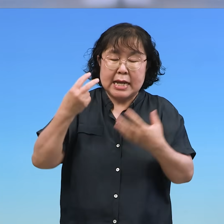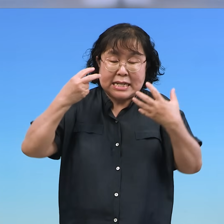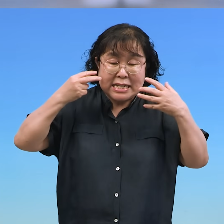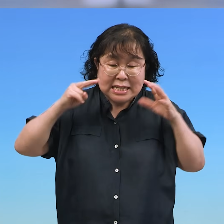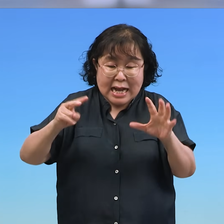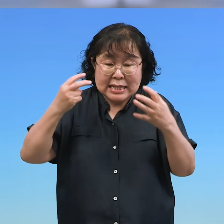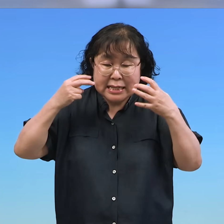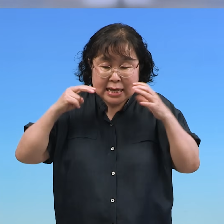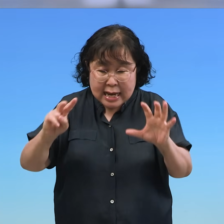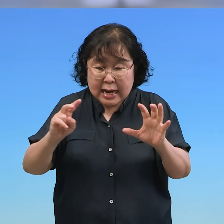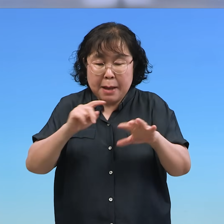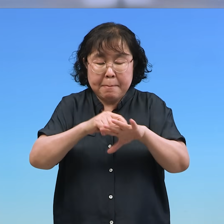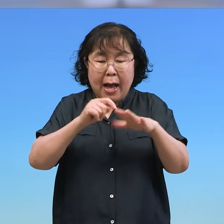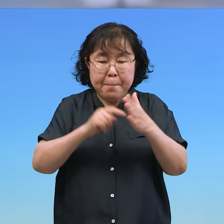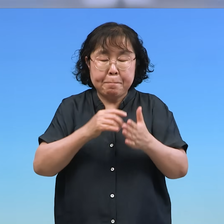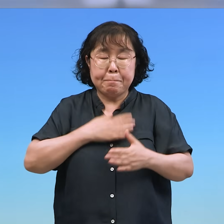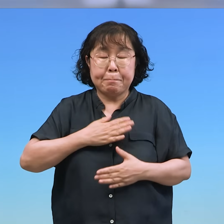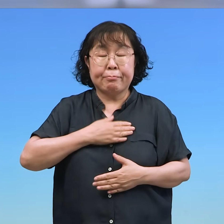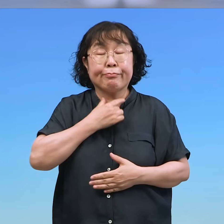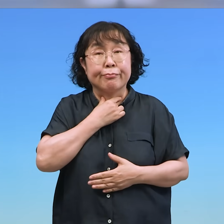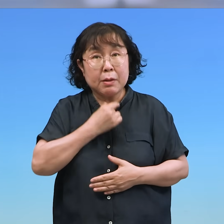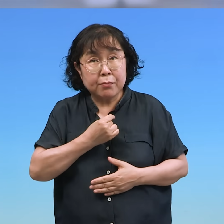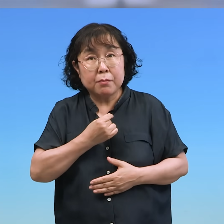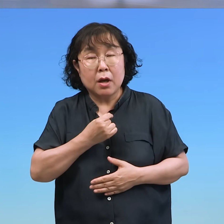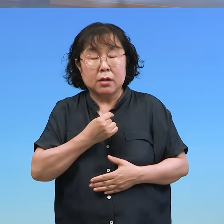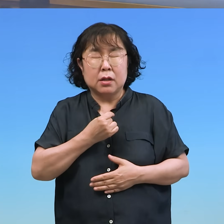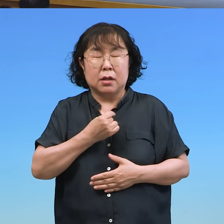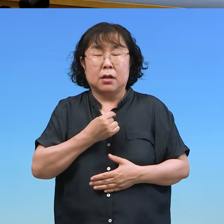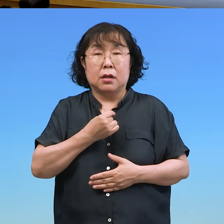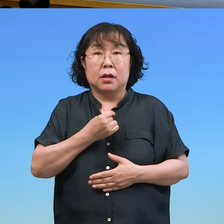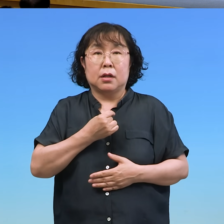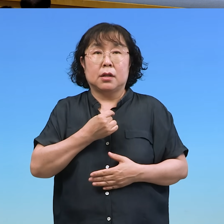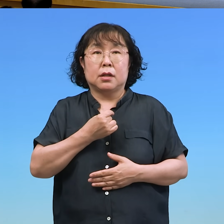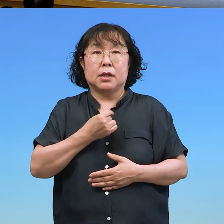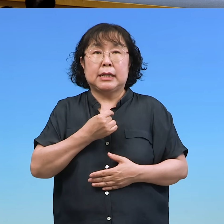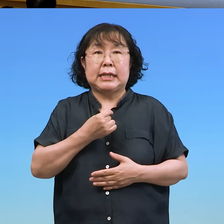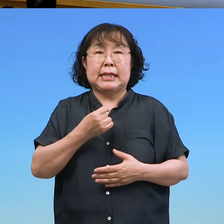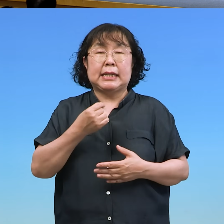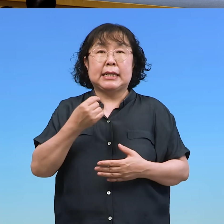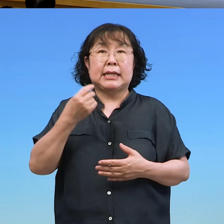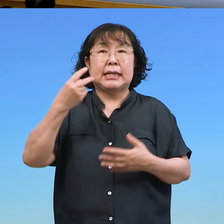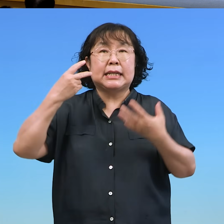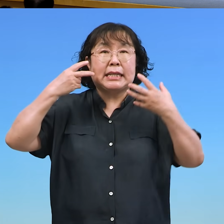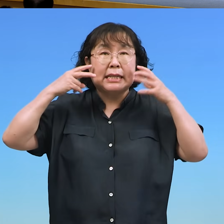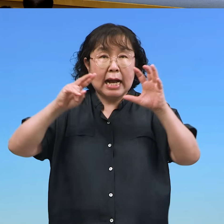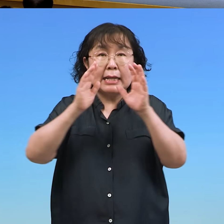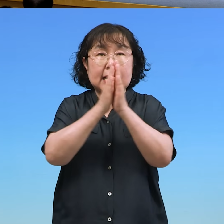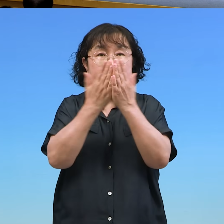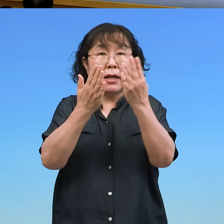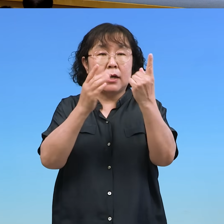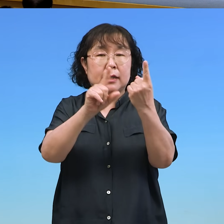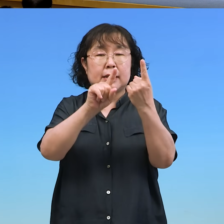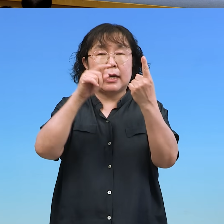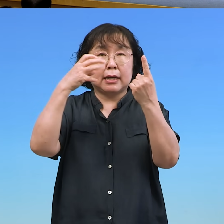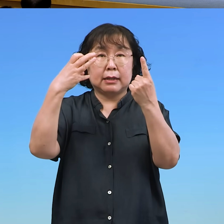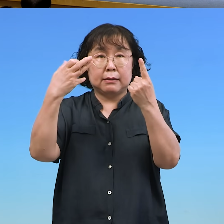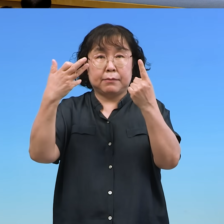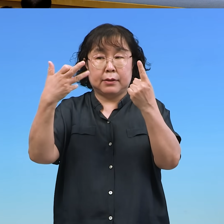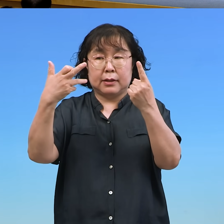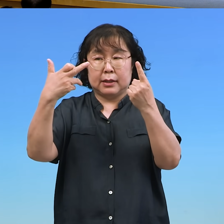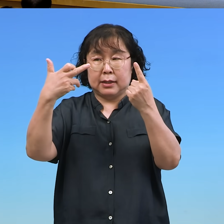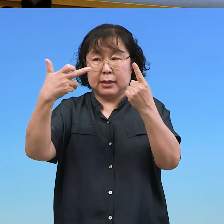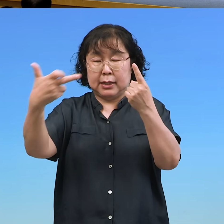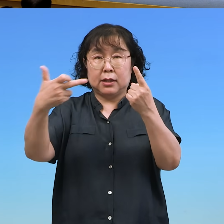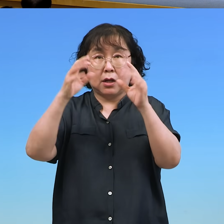알고 싶으시면요, 여러분 그 다니엘 1장 17절을 보셔야 돼요. 하나님이 이 내 소년에게 학문을 주시고